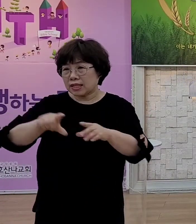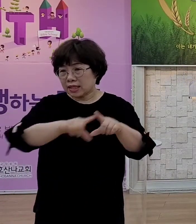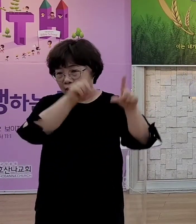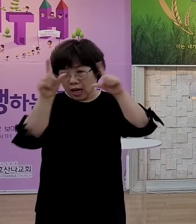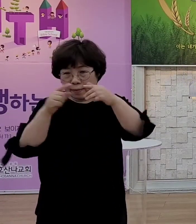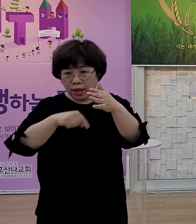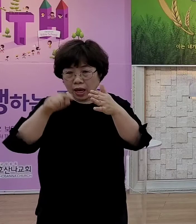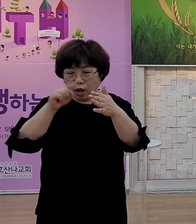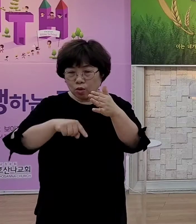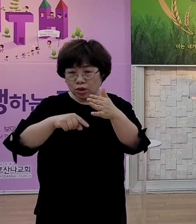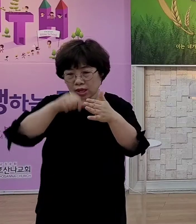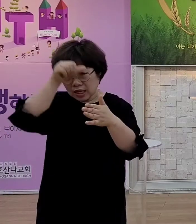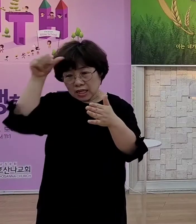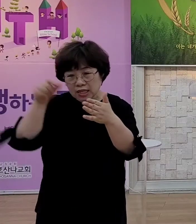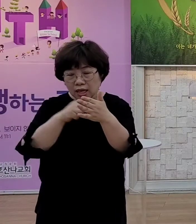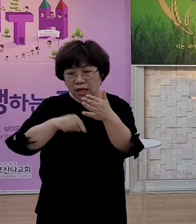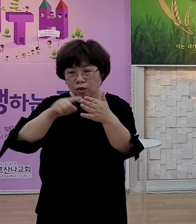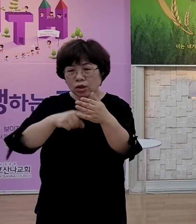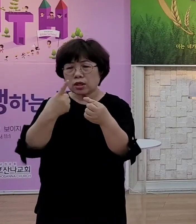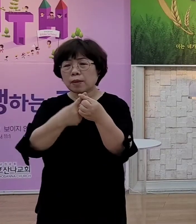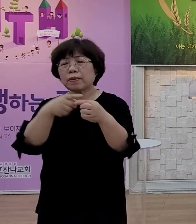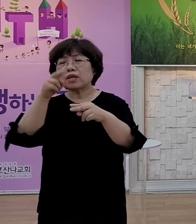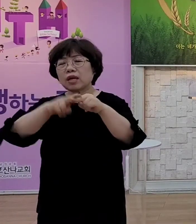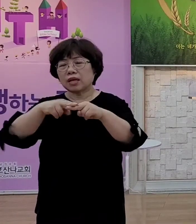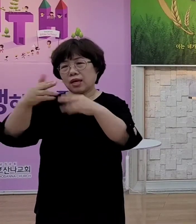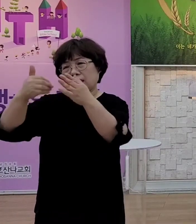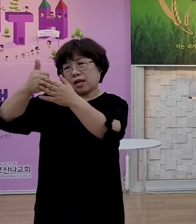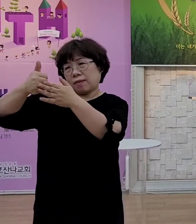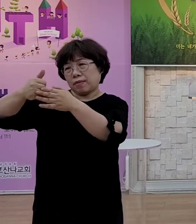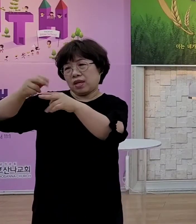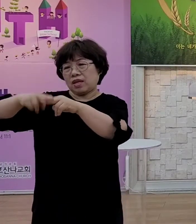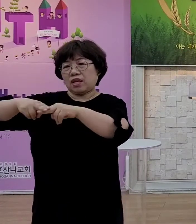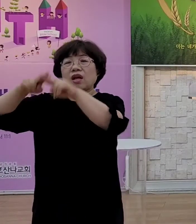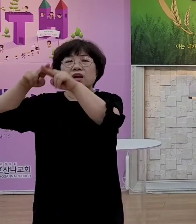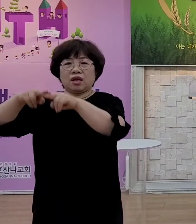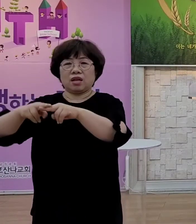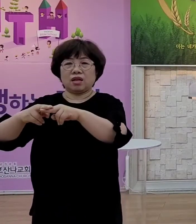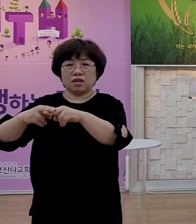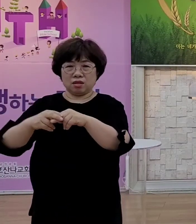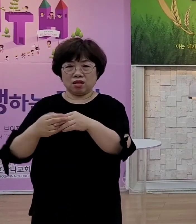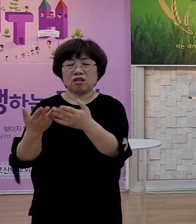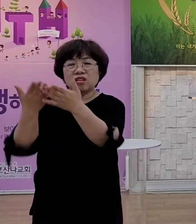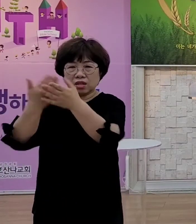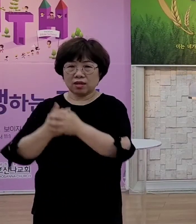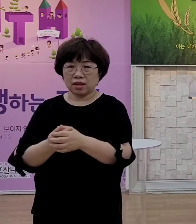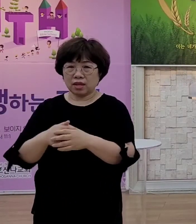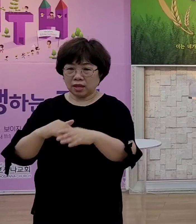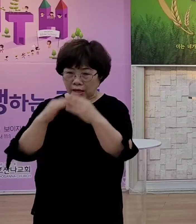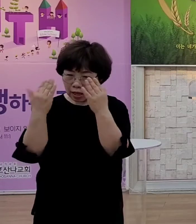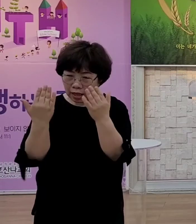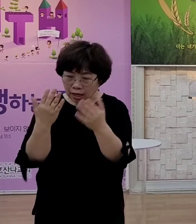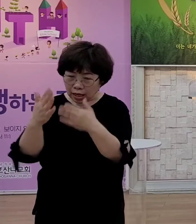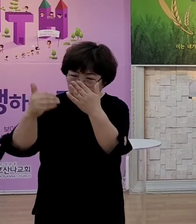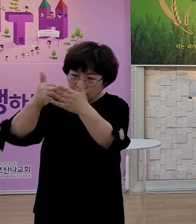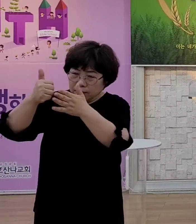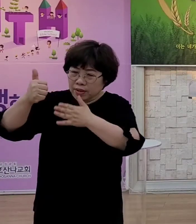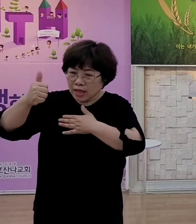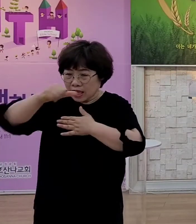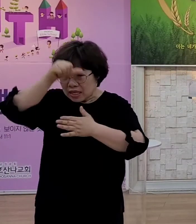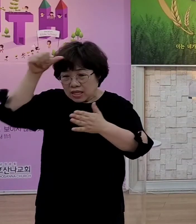의미입니다. 할렐루야. 하나님이 나의 전부입니다. 하나님이 나의